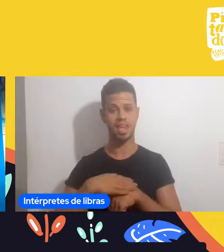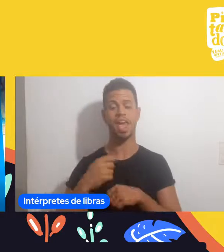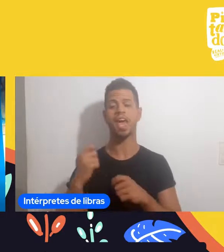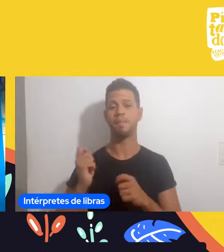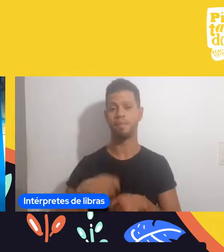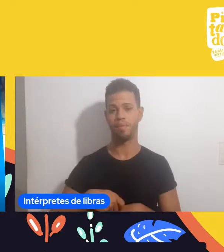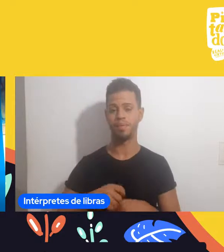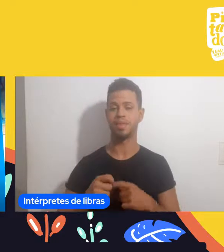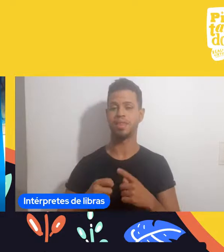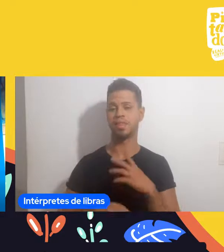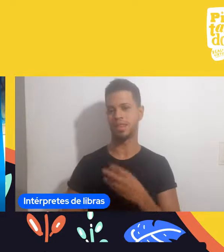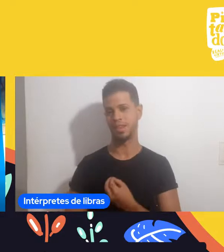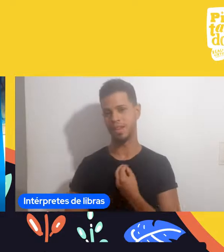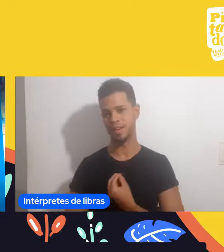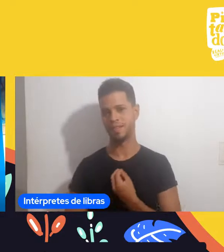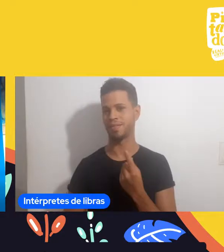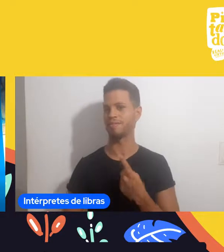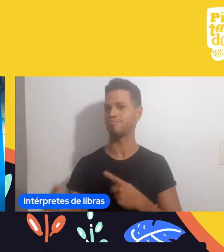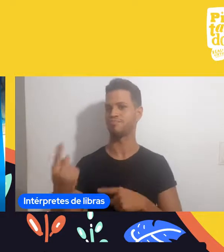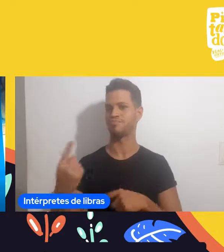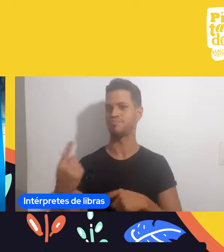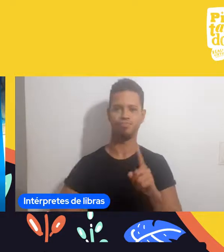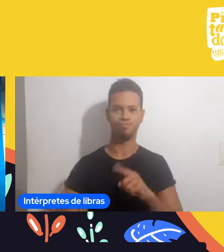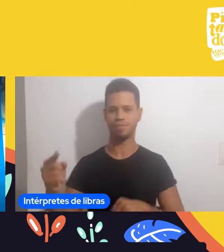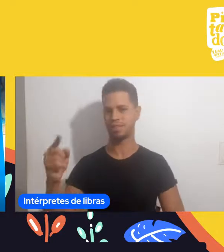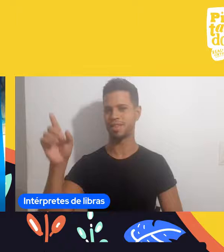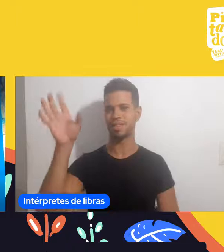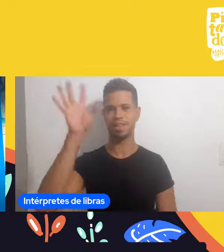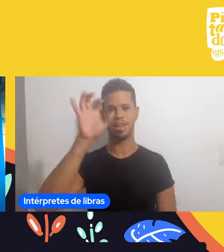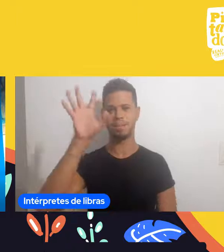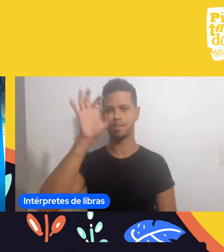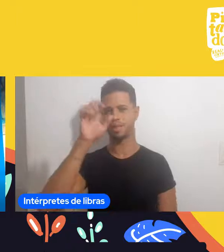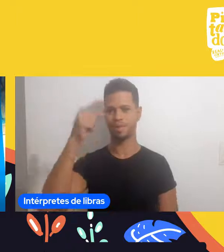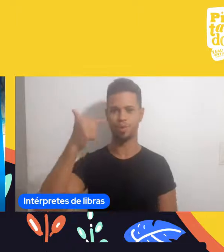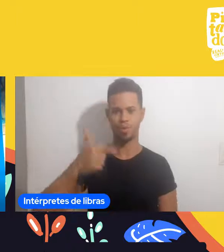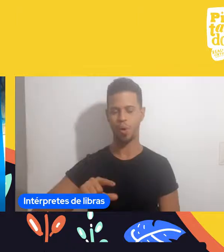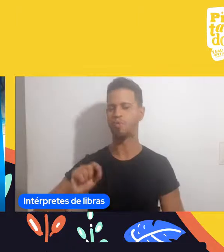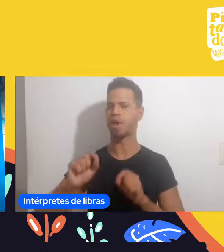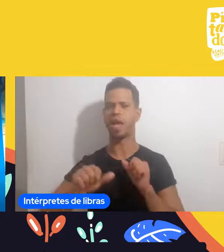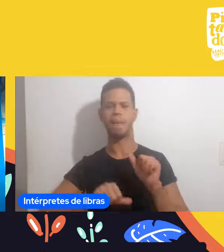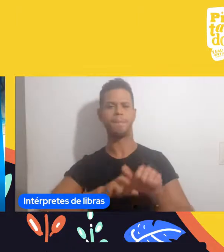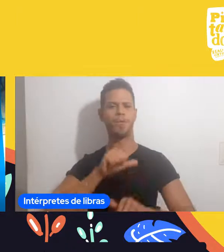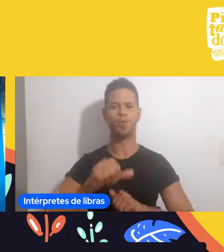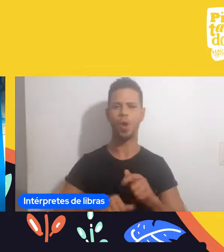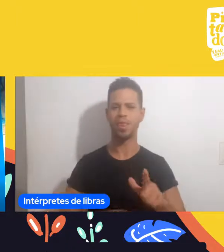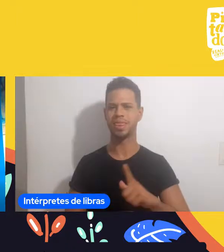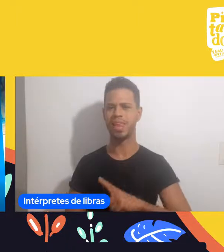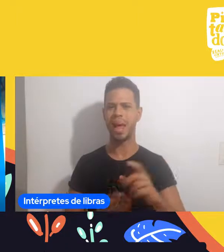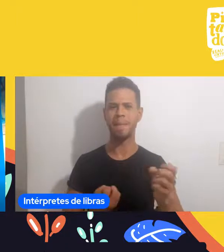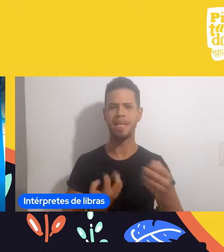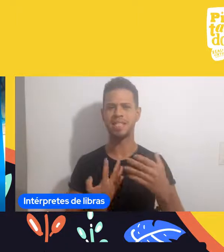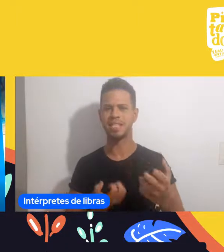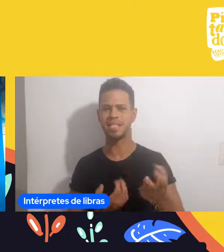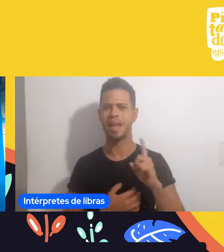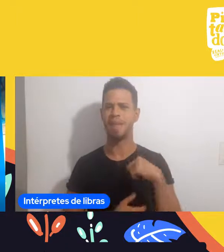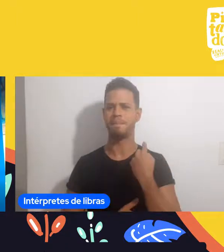reconstruir, de aprender novamente, o que mudou, o que é que eles têm para nos ensinar.